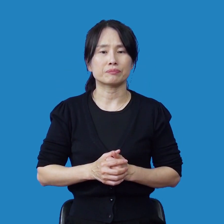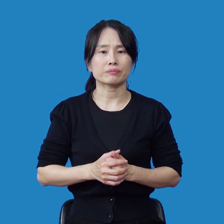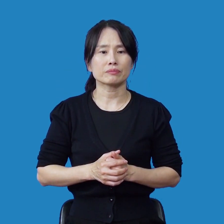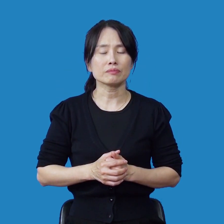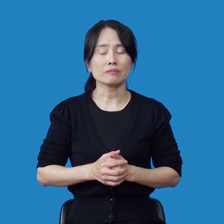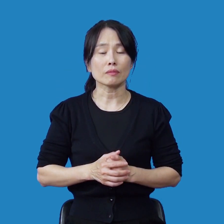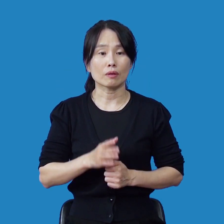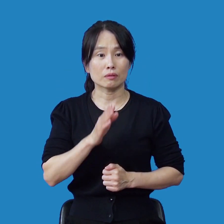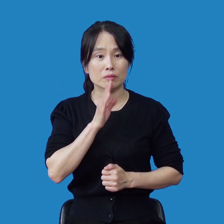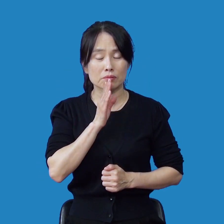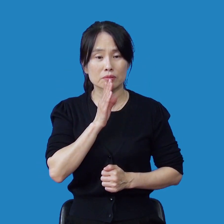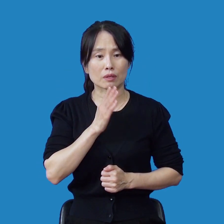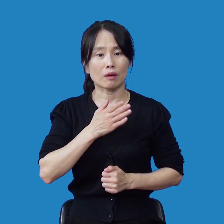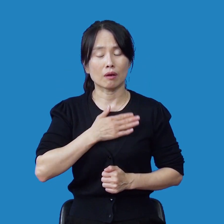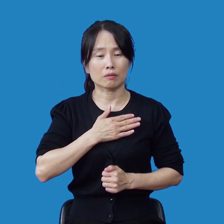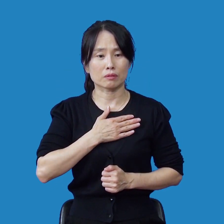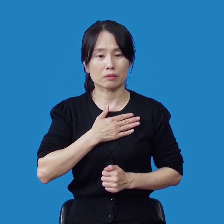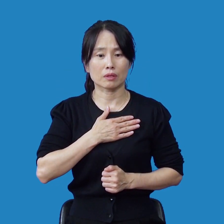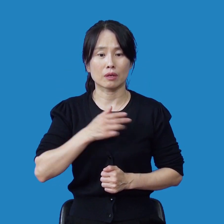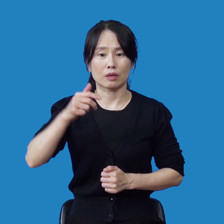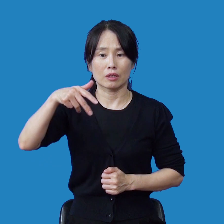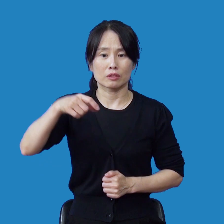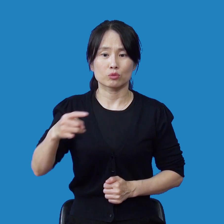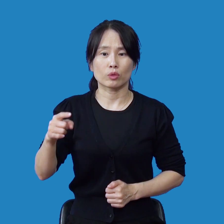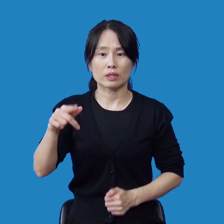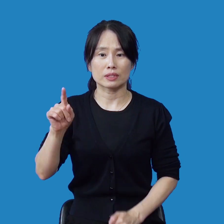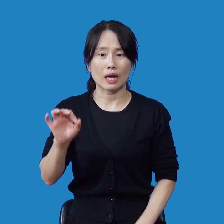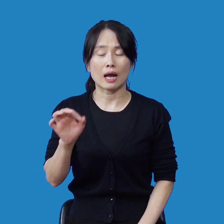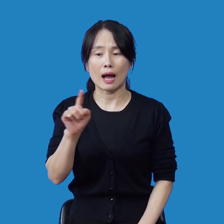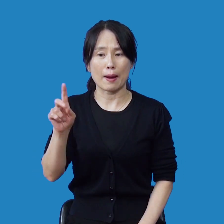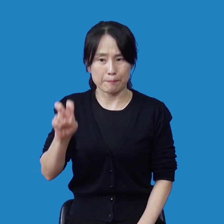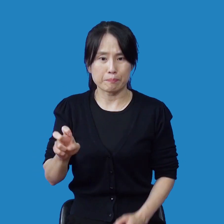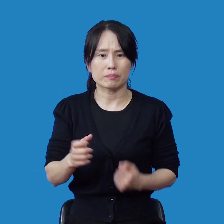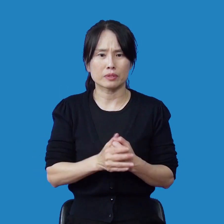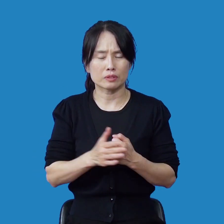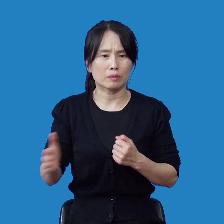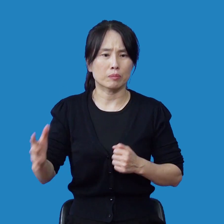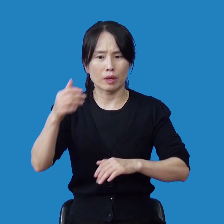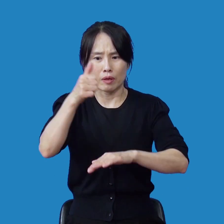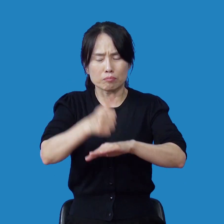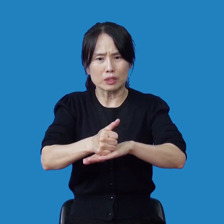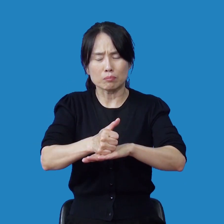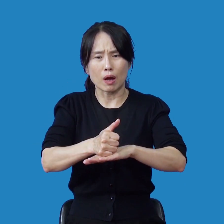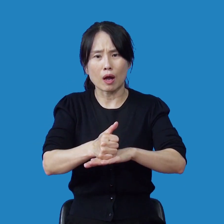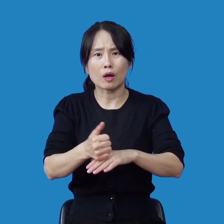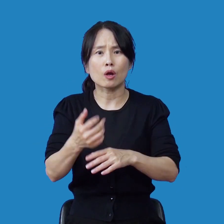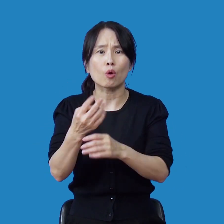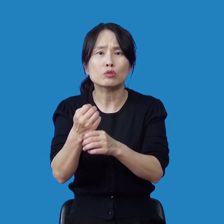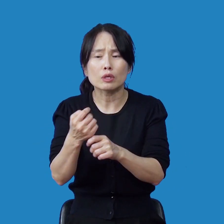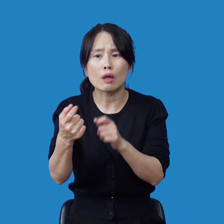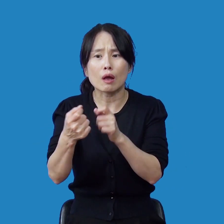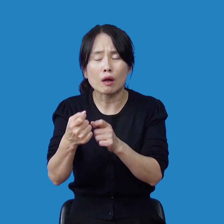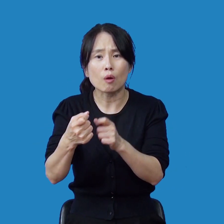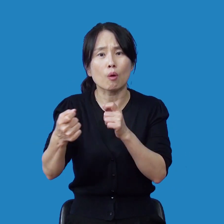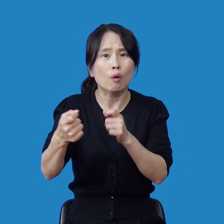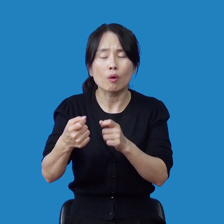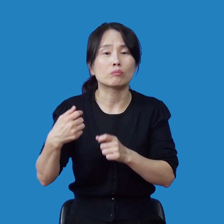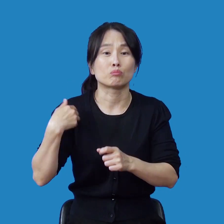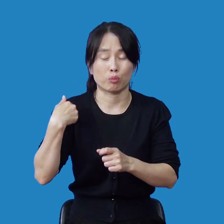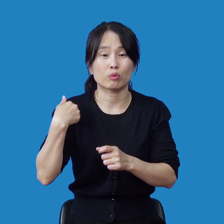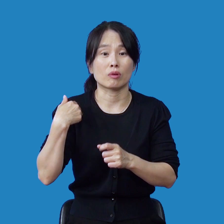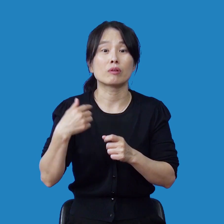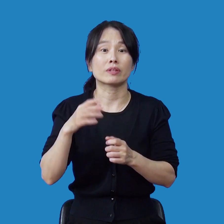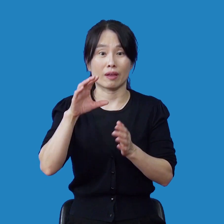하나의 가정이지만은 이 랜디 포시에게는 그것이 실제였습니다. 그 마지막